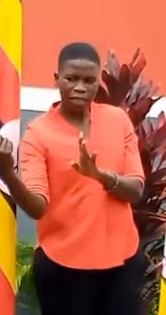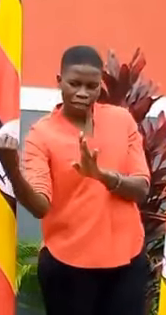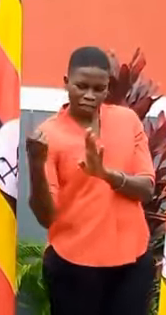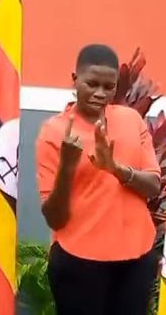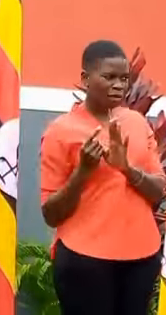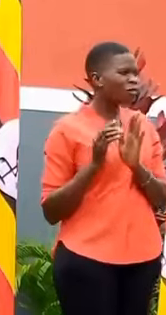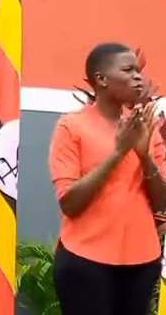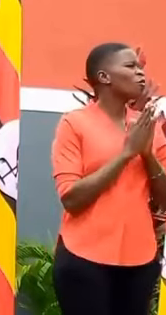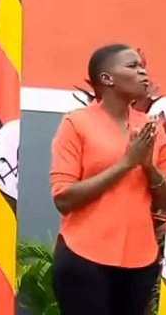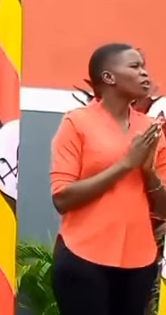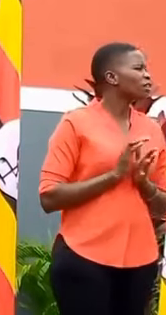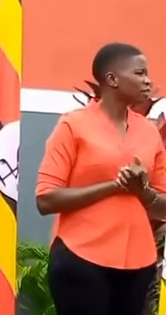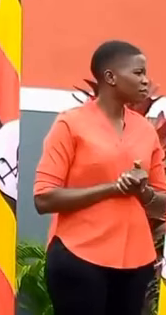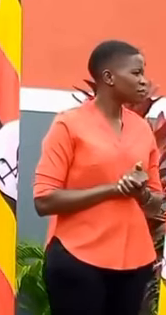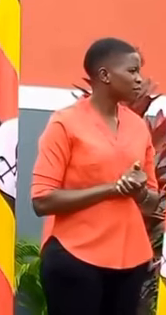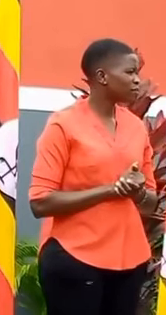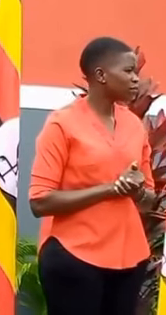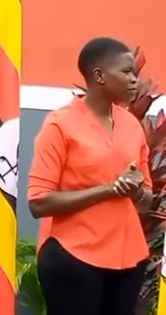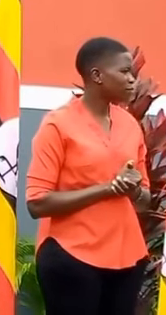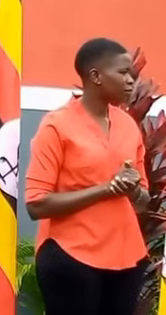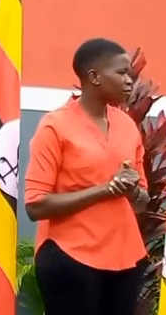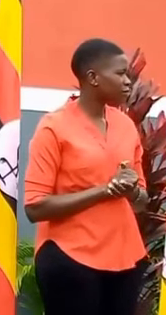temunfuna bubi orebonyeko